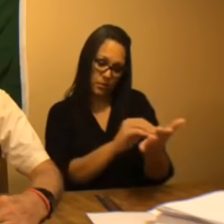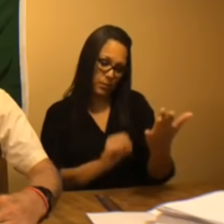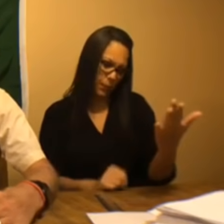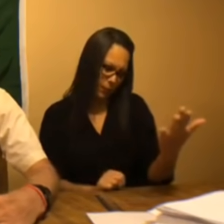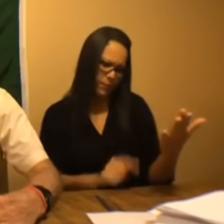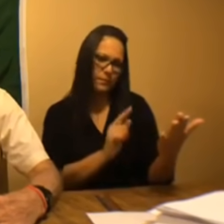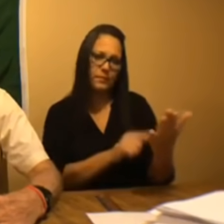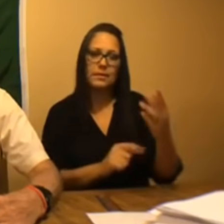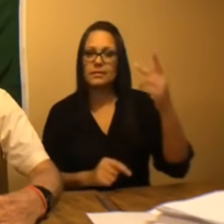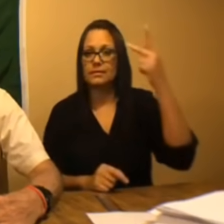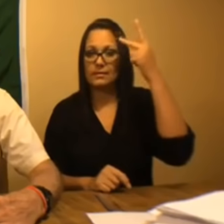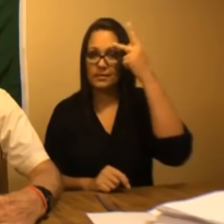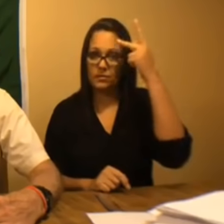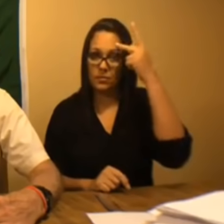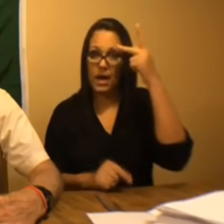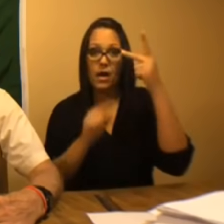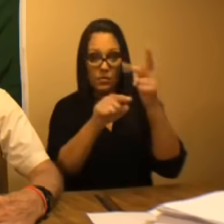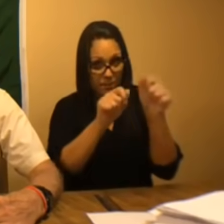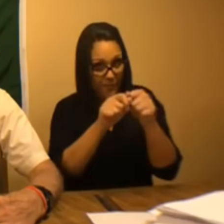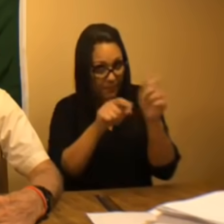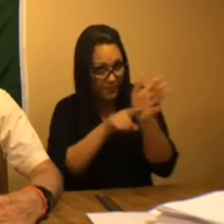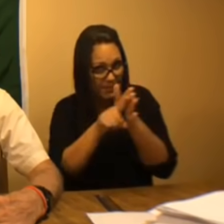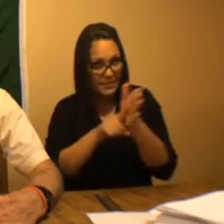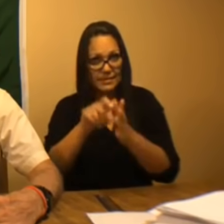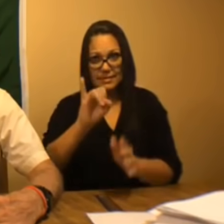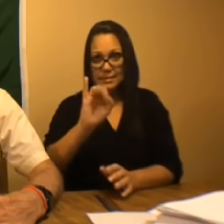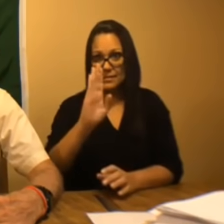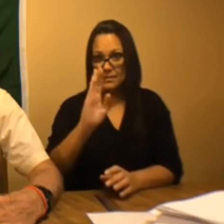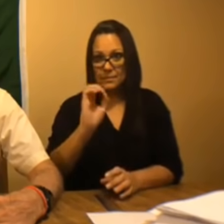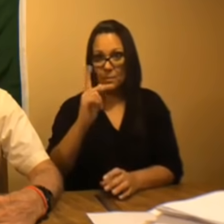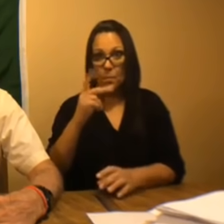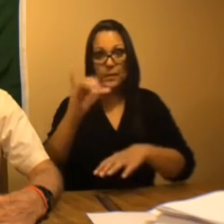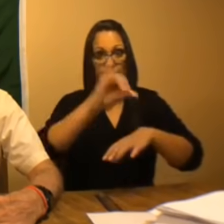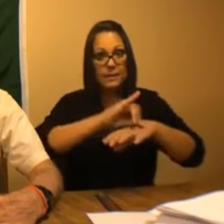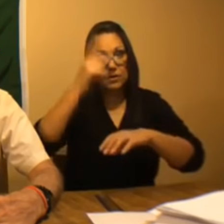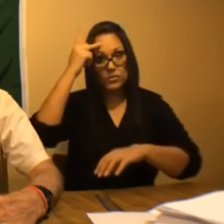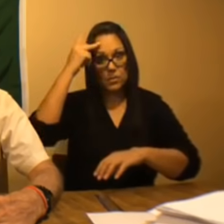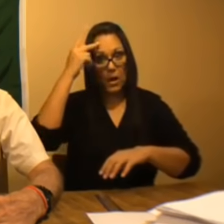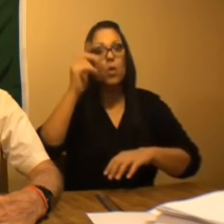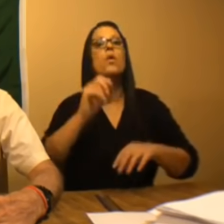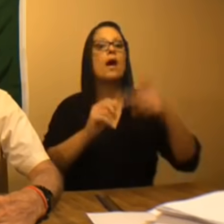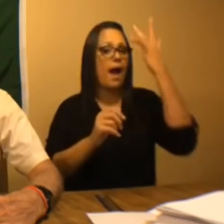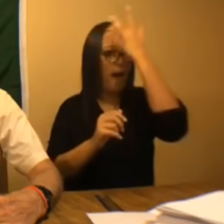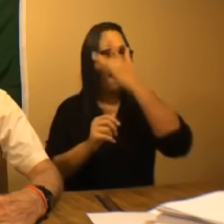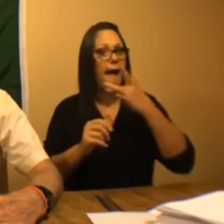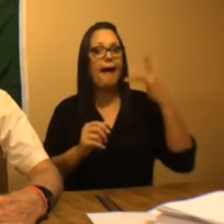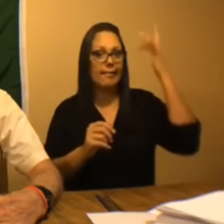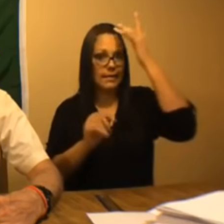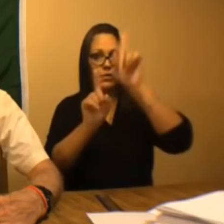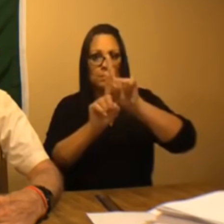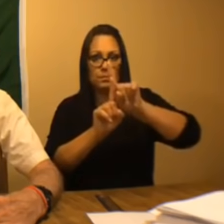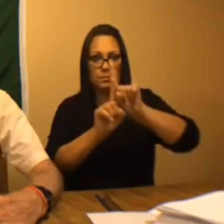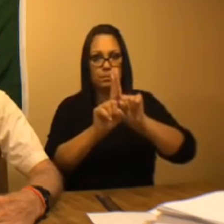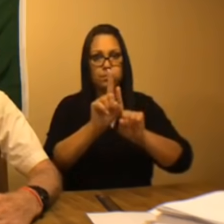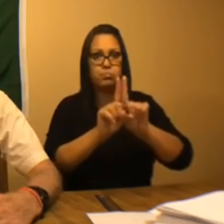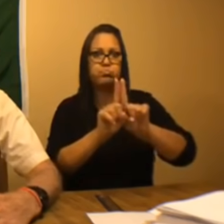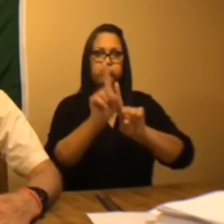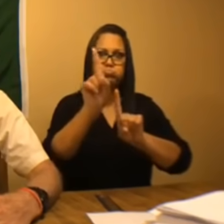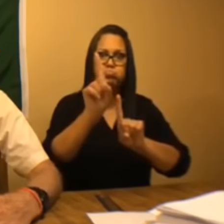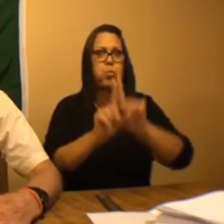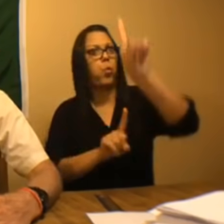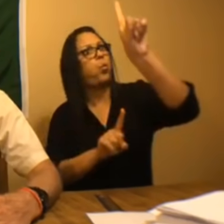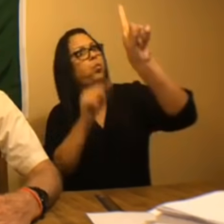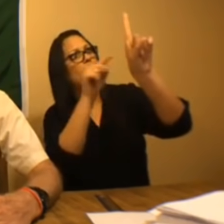Paulo, o Ibope, na capital de São Paulo, o Ibope diz que o Haddad me passa. Está com 51%, eu com 49%. Só